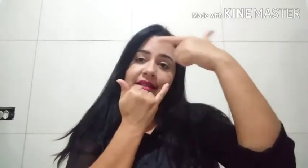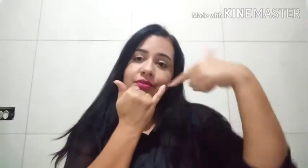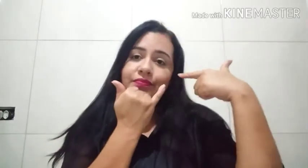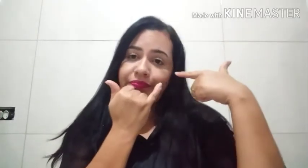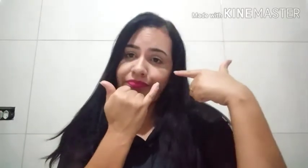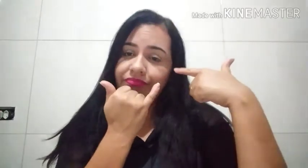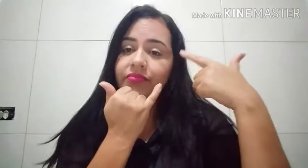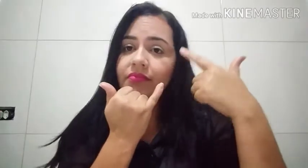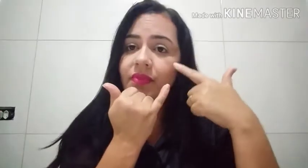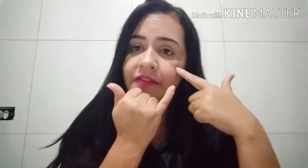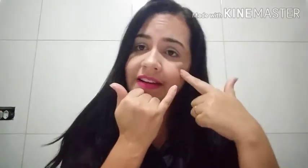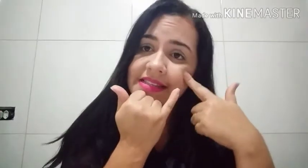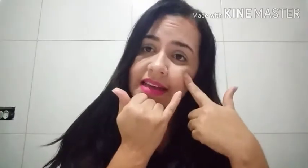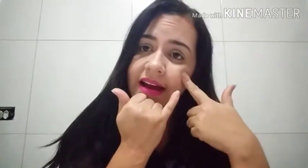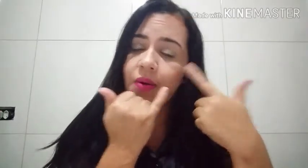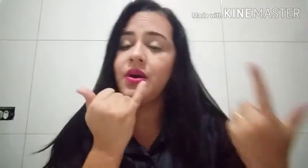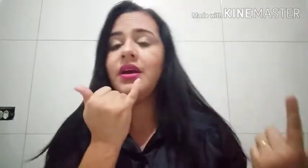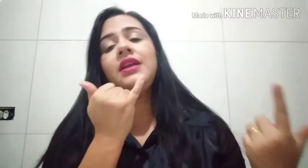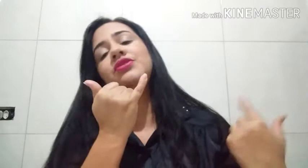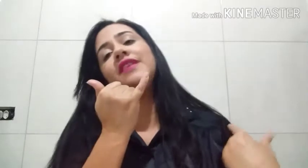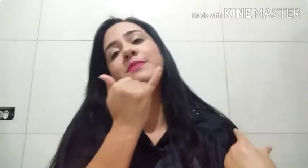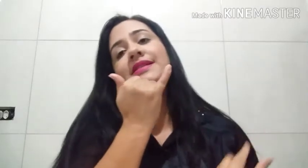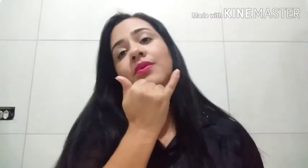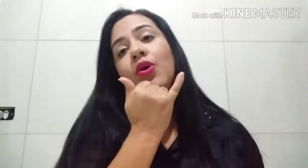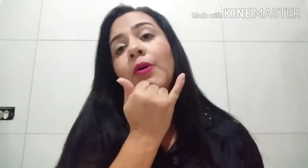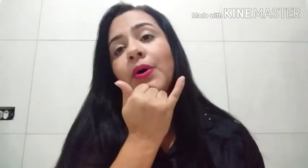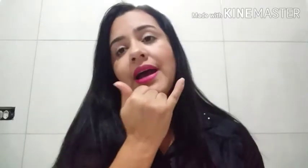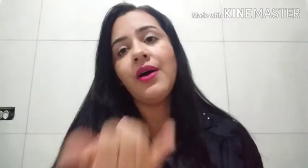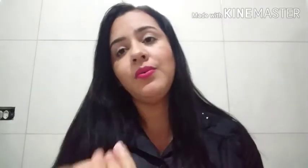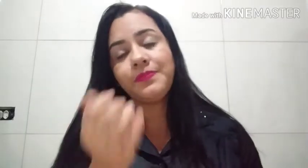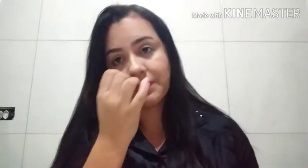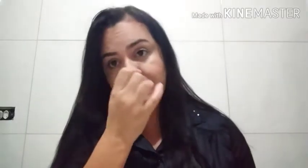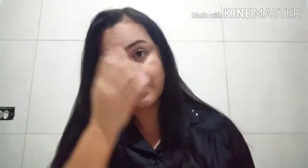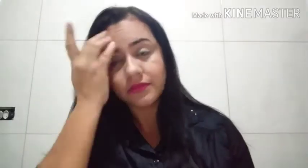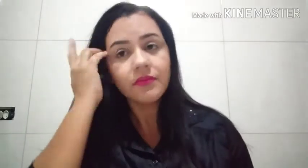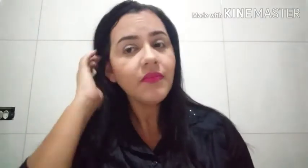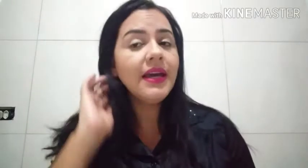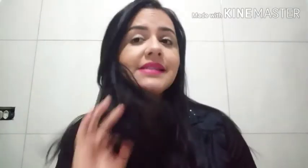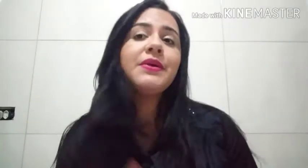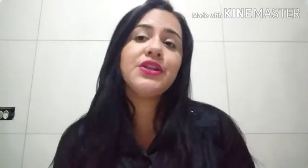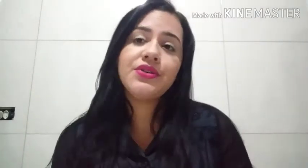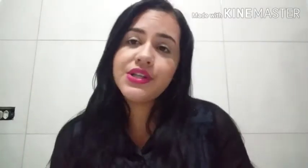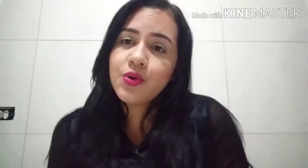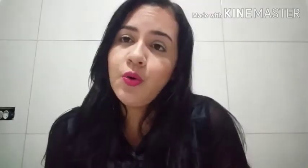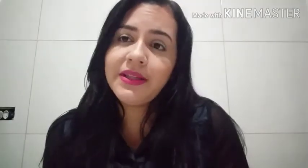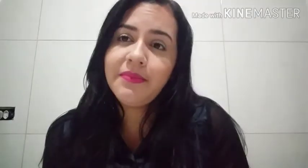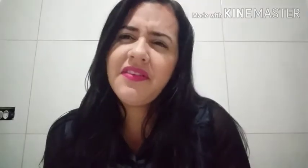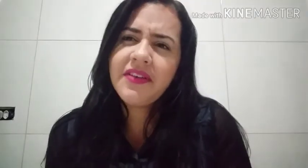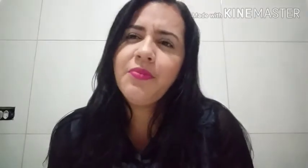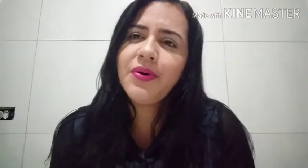expressão facial e não tiver expressão corporal, esse pedido de desculpa também vai ficar um pouco